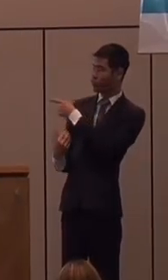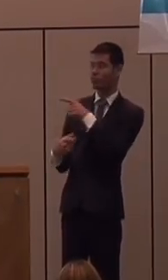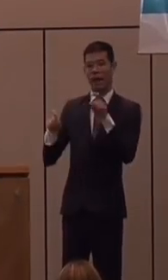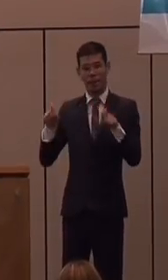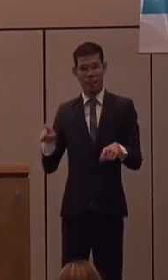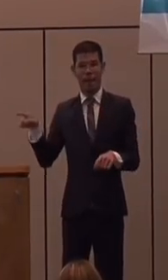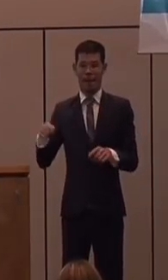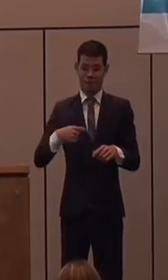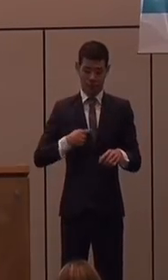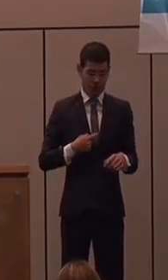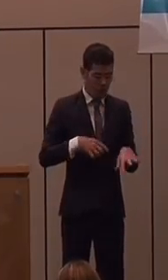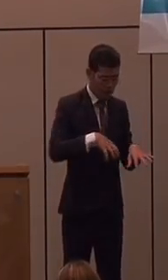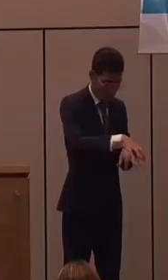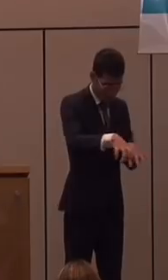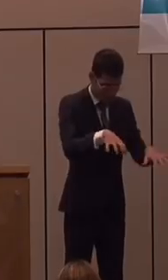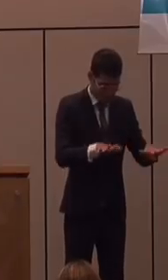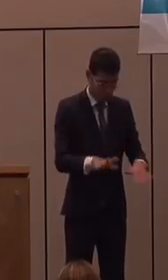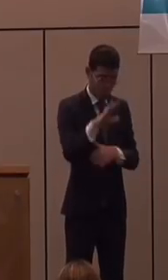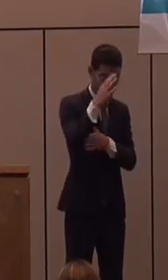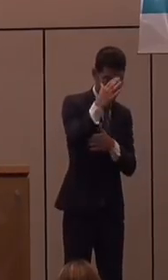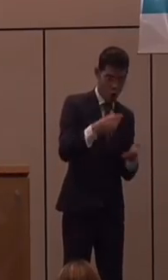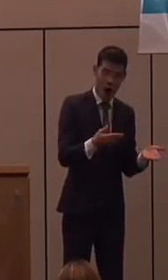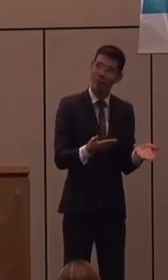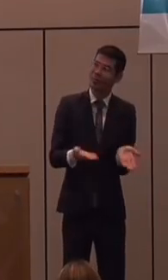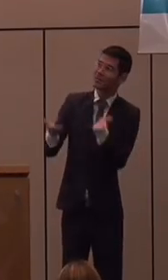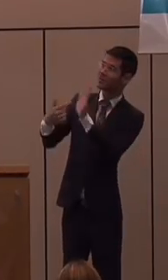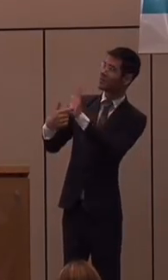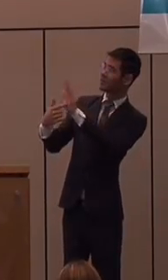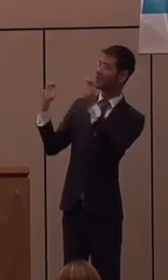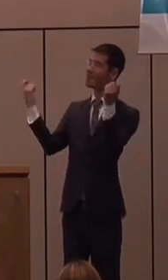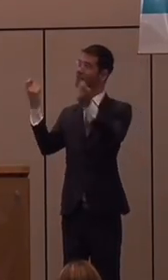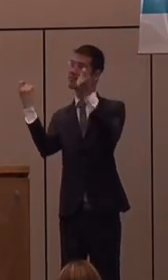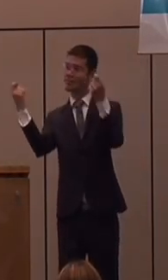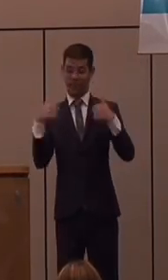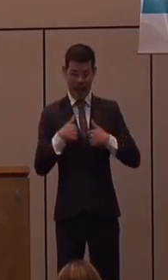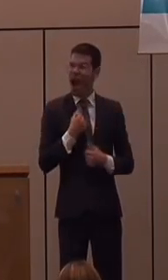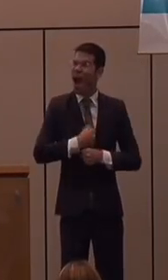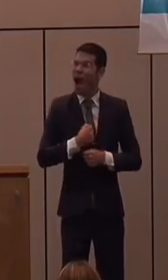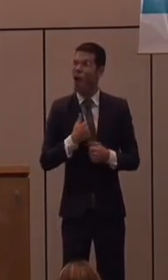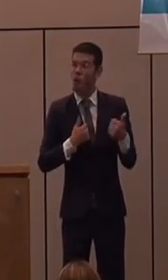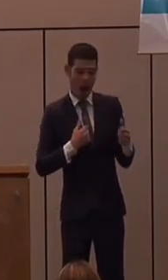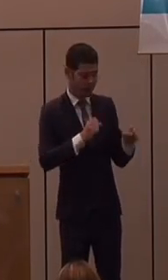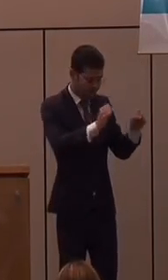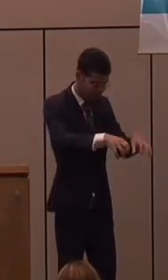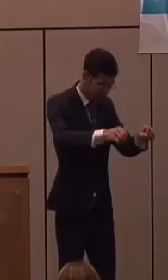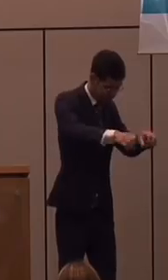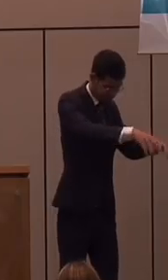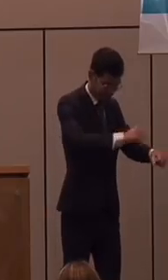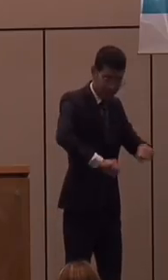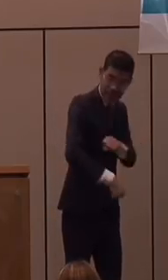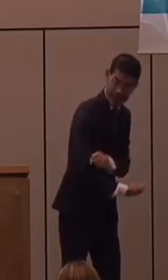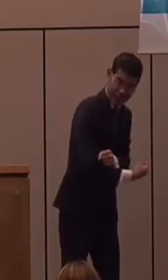canasta exportable nuestro trabajo es llenarle esa canasta exportable para exportable para que la pueda promover entonces